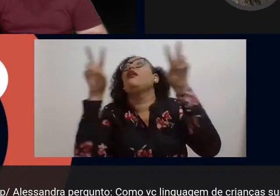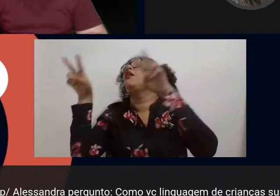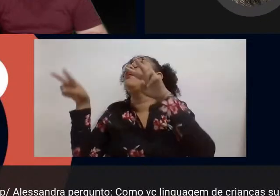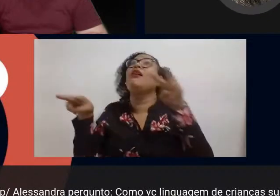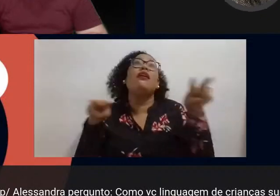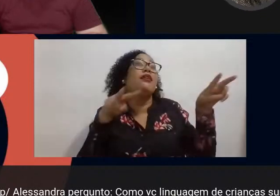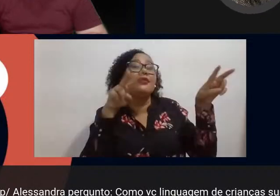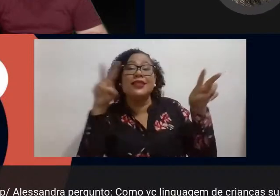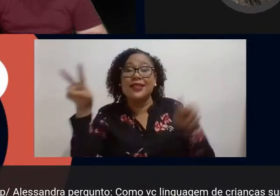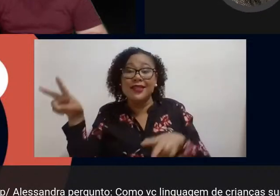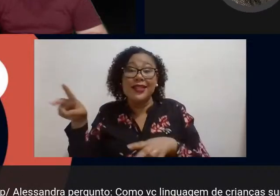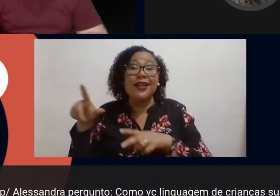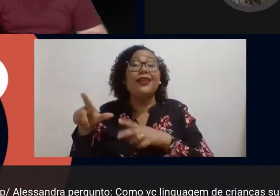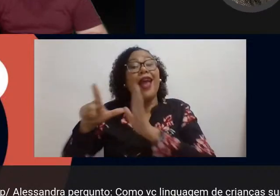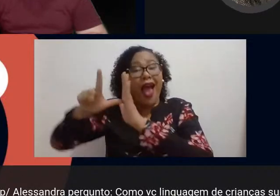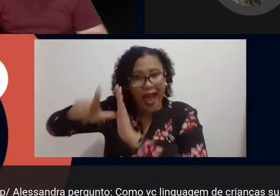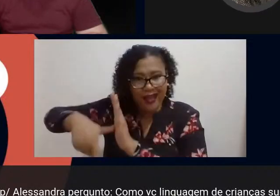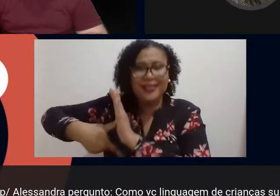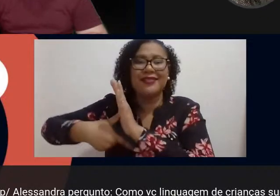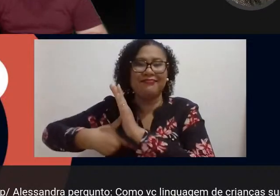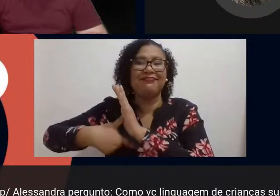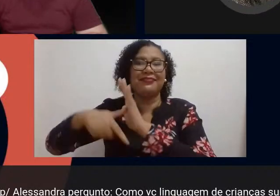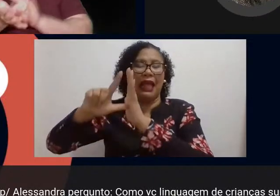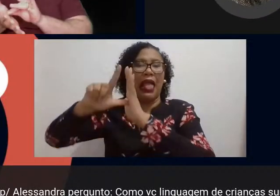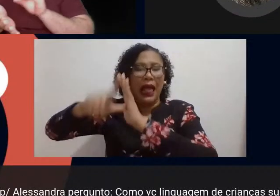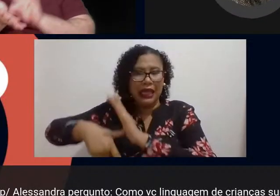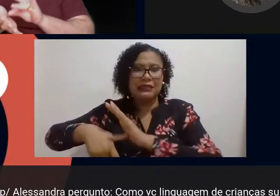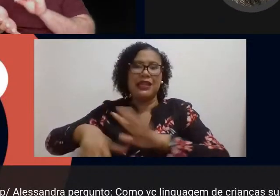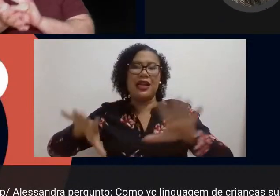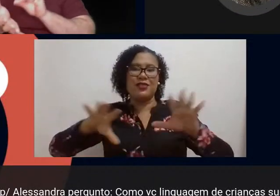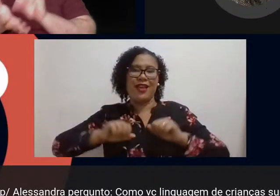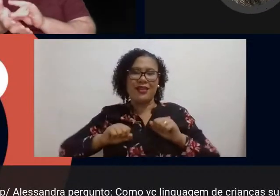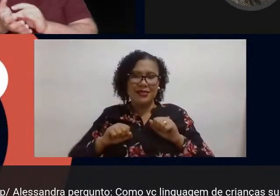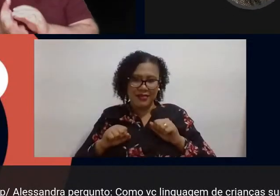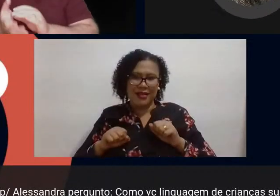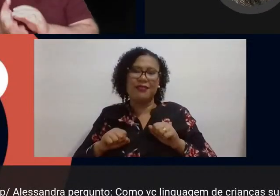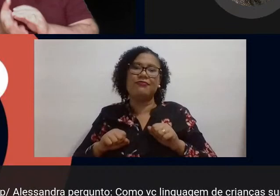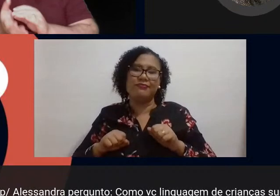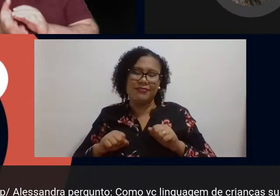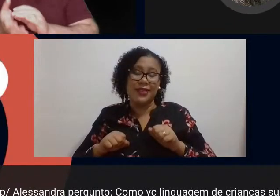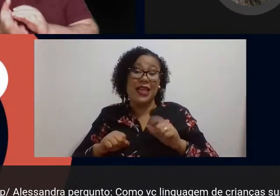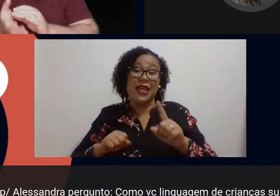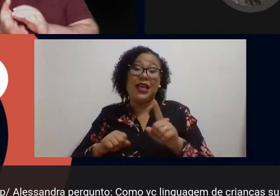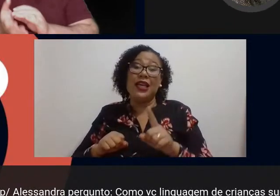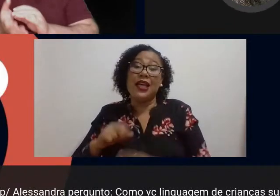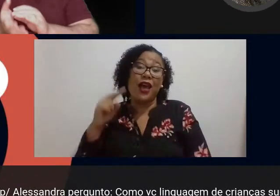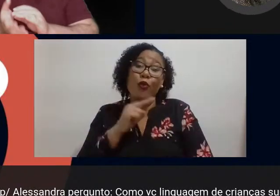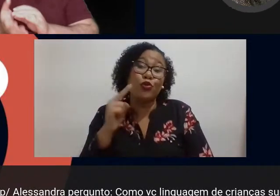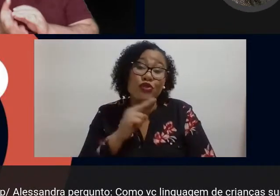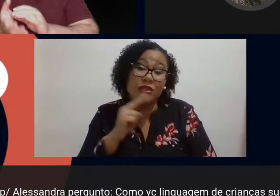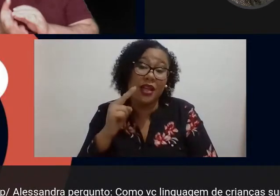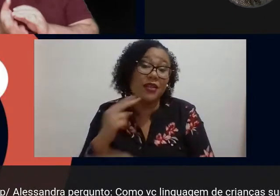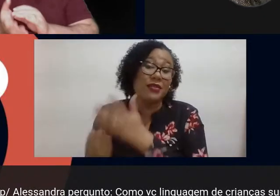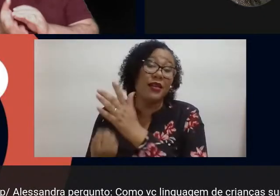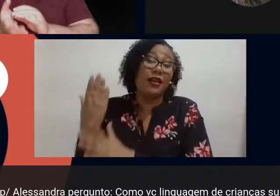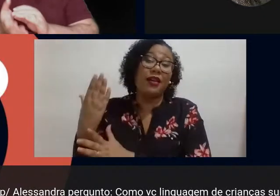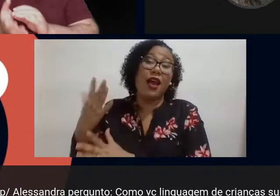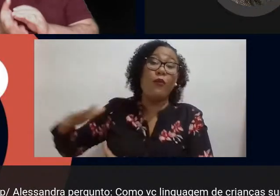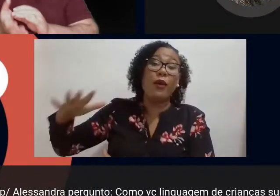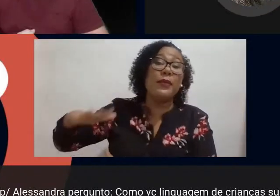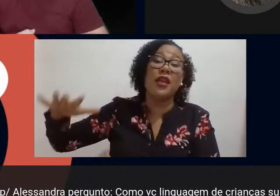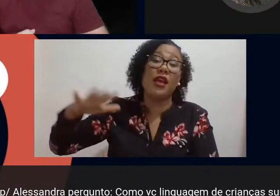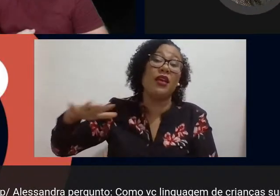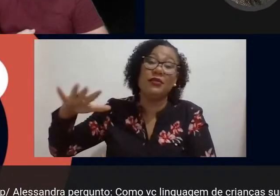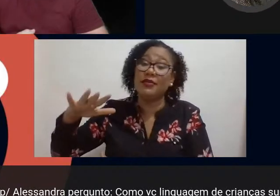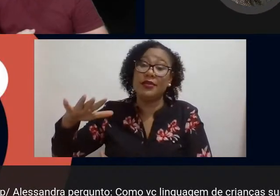têm uma perda porque elas somente vivem naquele mundo de sons observando a esmo e com isso tem um atraso na aquisição da sua língua.